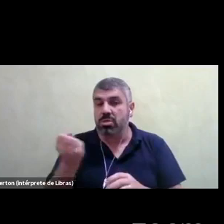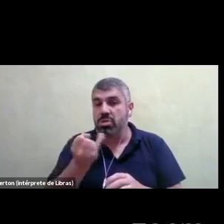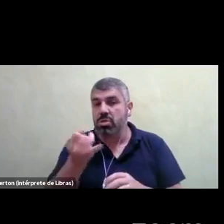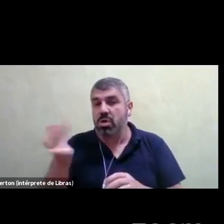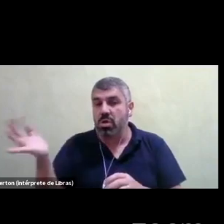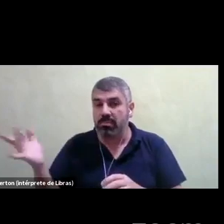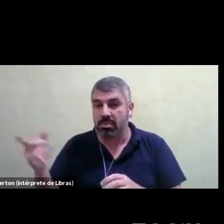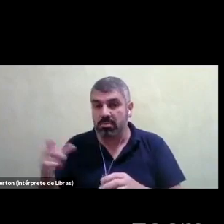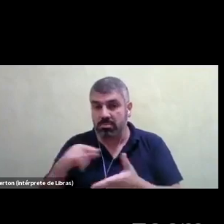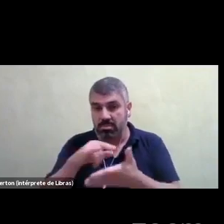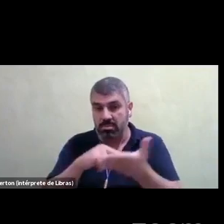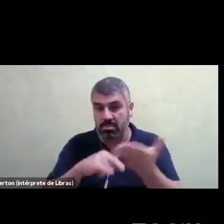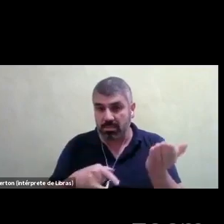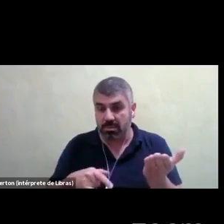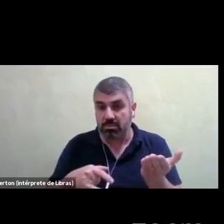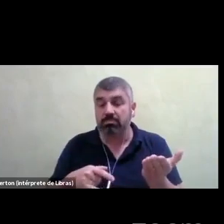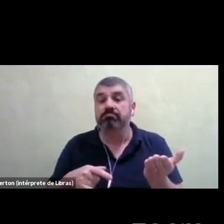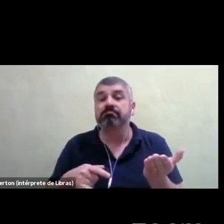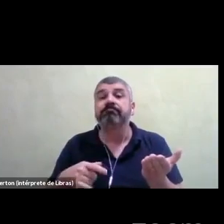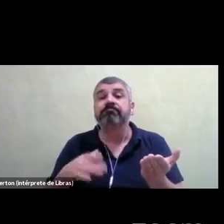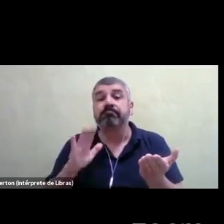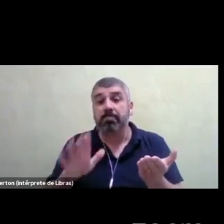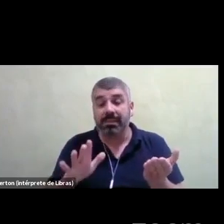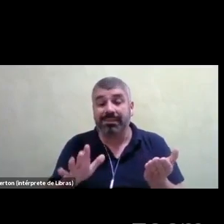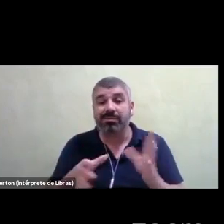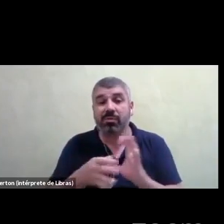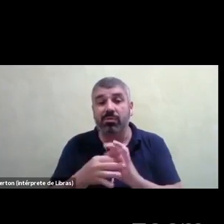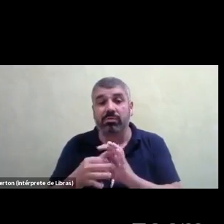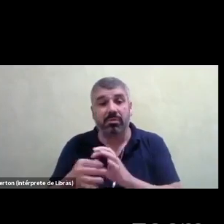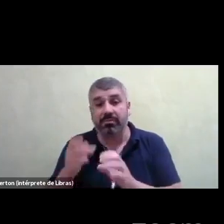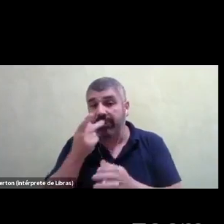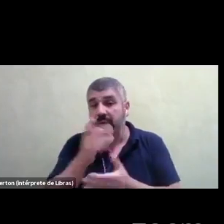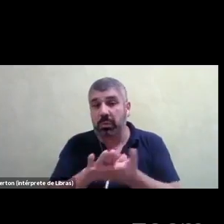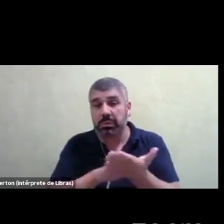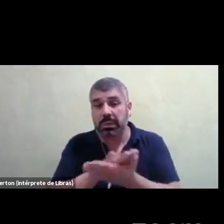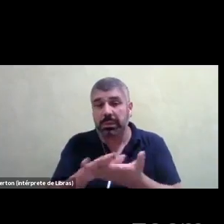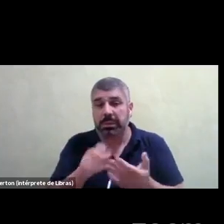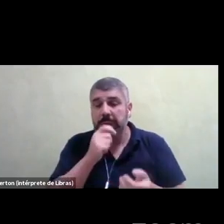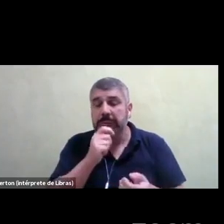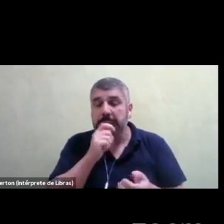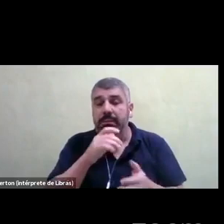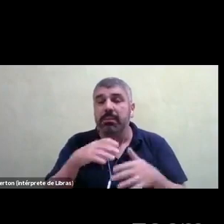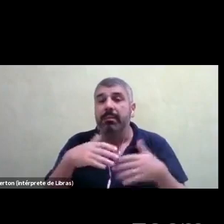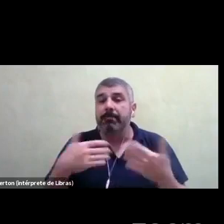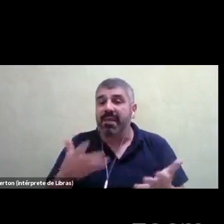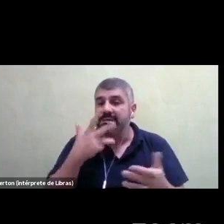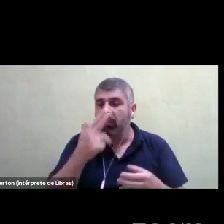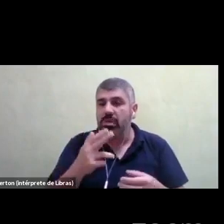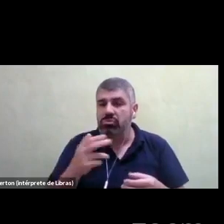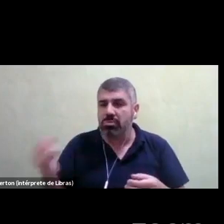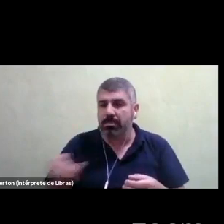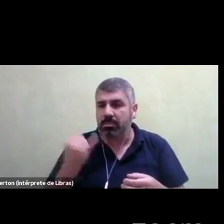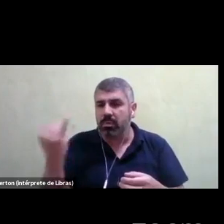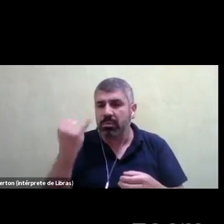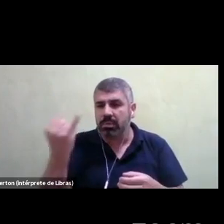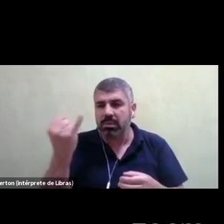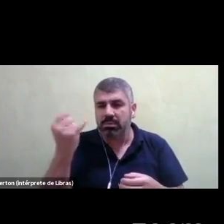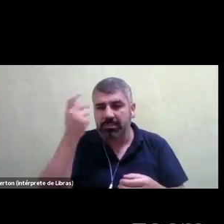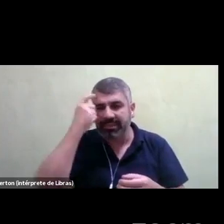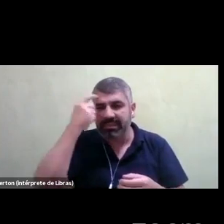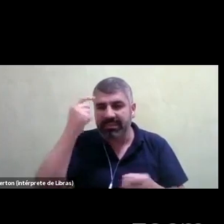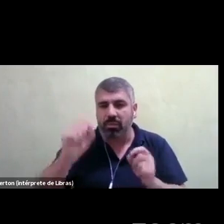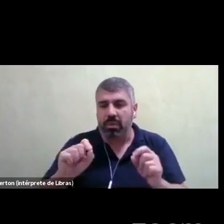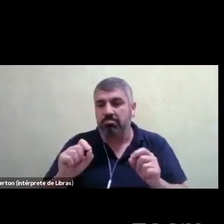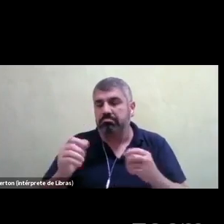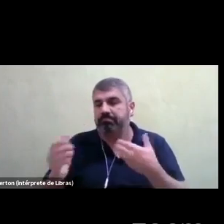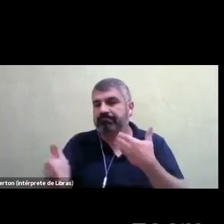no documento e aqueles que não ainda foram mencionados. Mas o que eu acho fundamental a gente pensar, independentemente